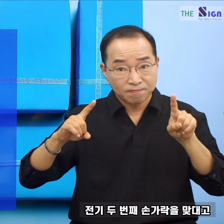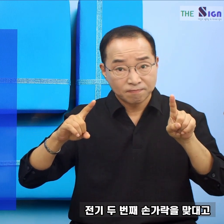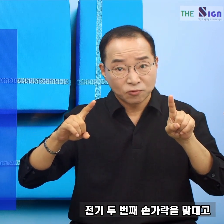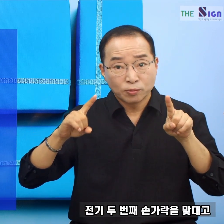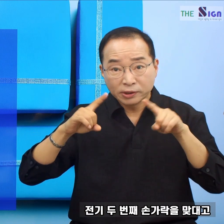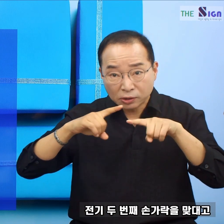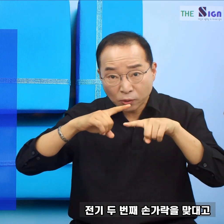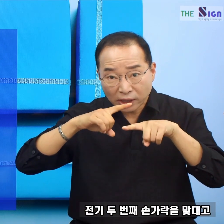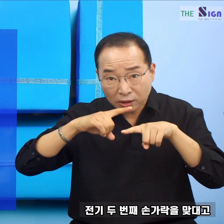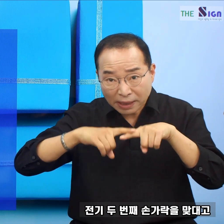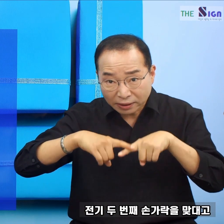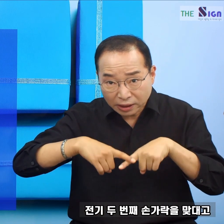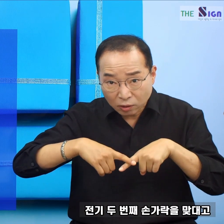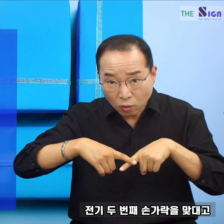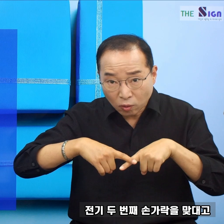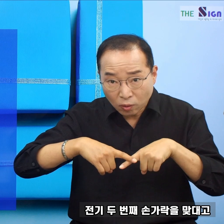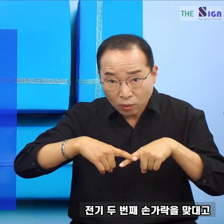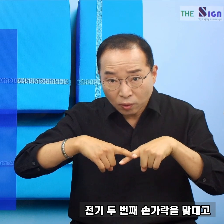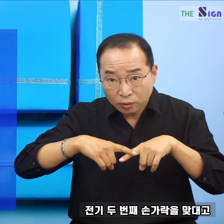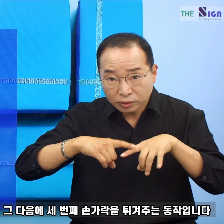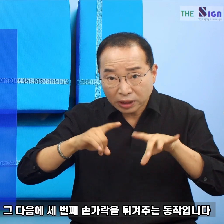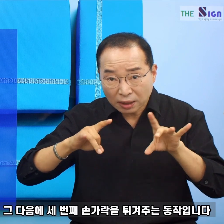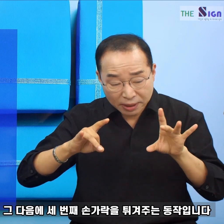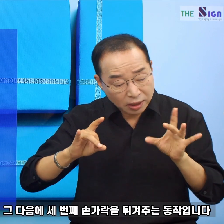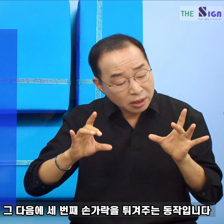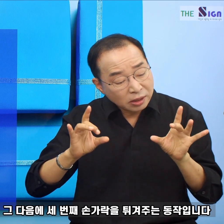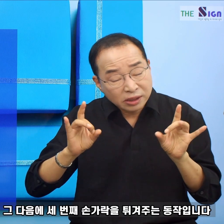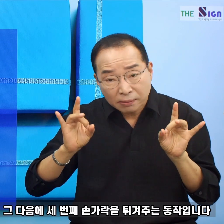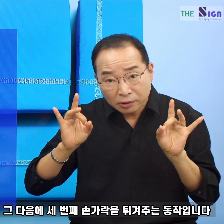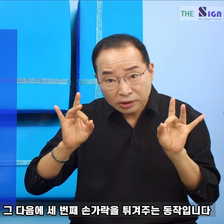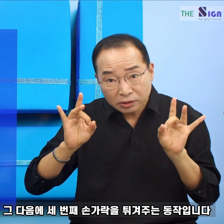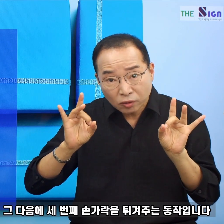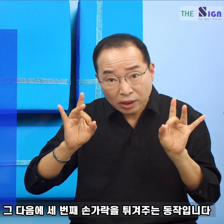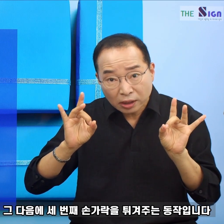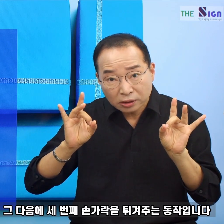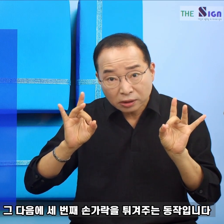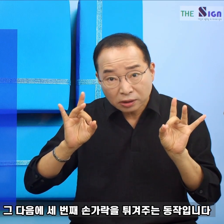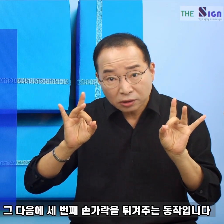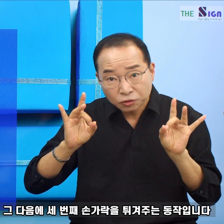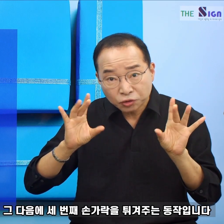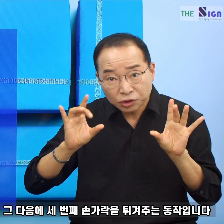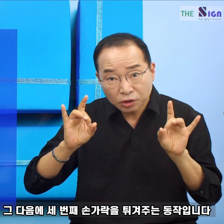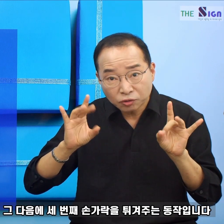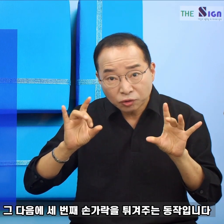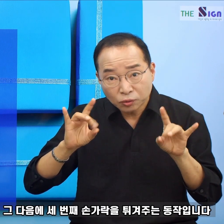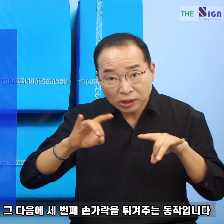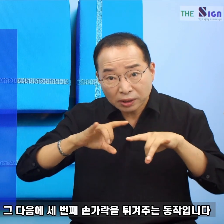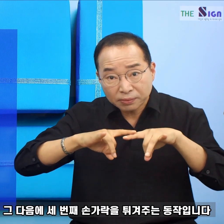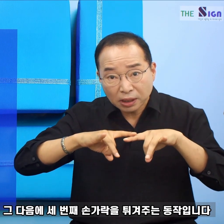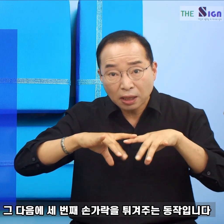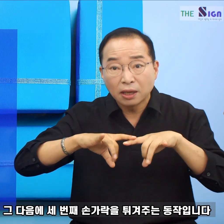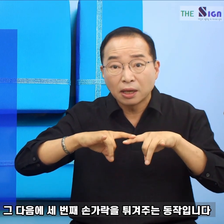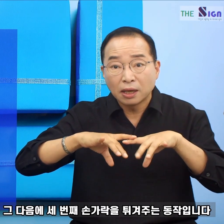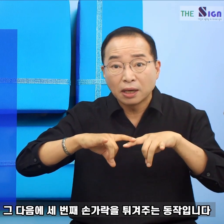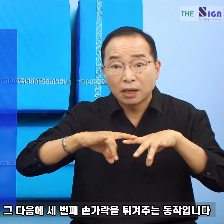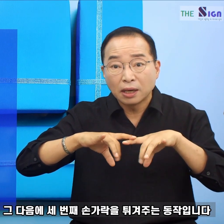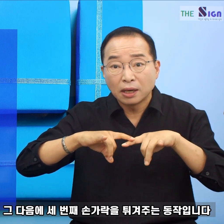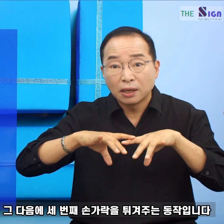두 번째 손가락을 맞대고 그 다음에 세 번째 손가락을 튀겨주는 동작입니다.